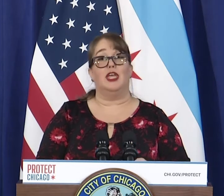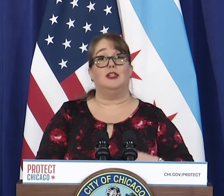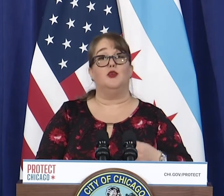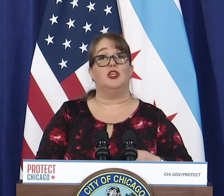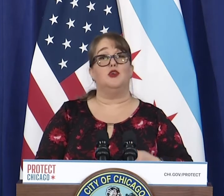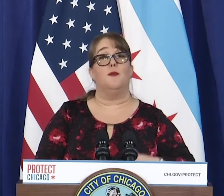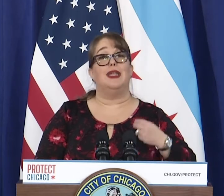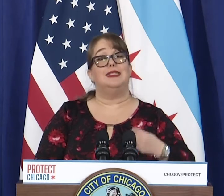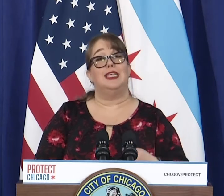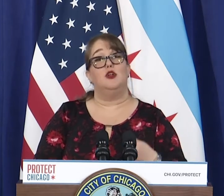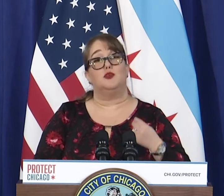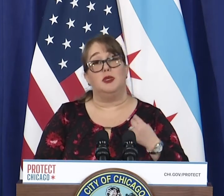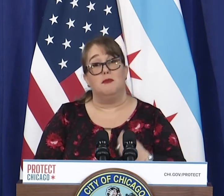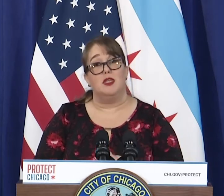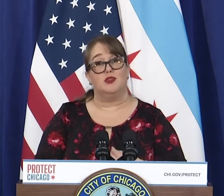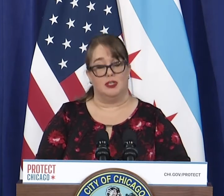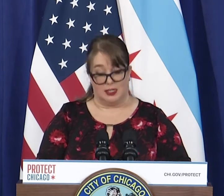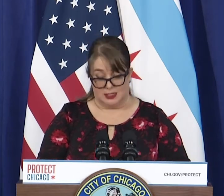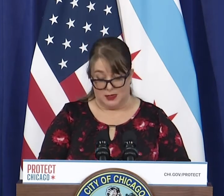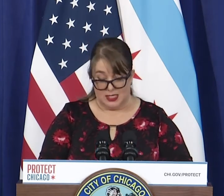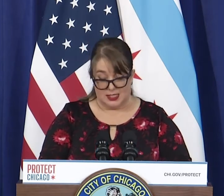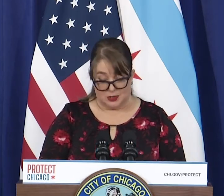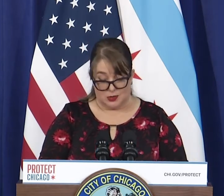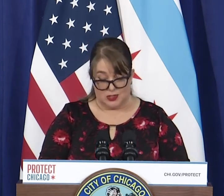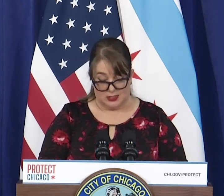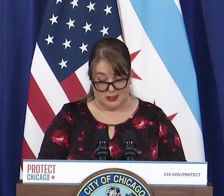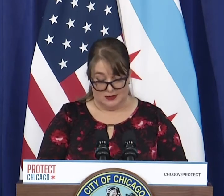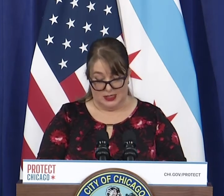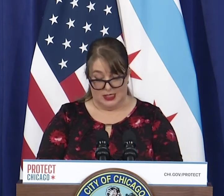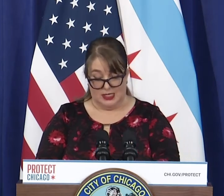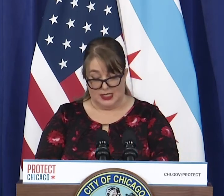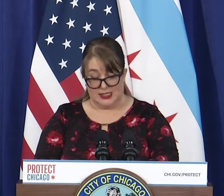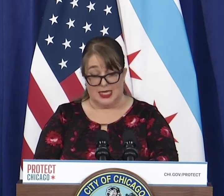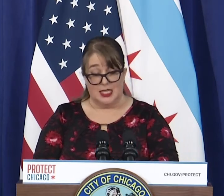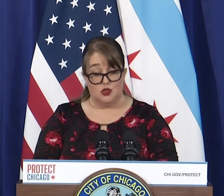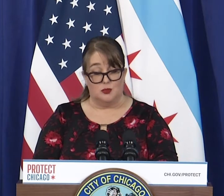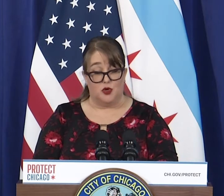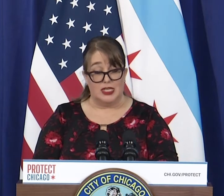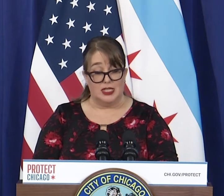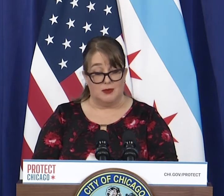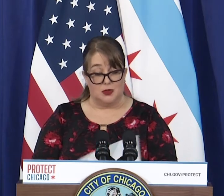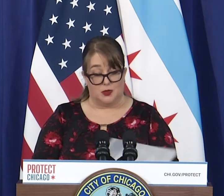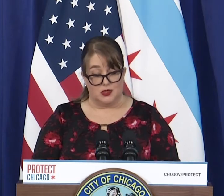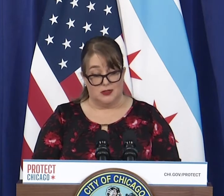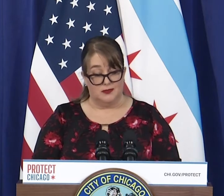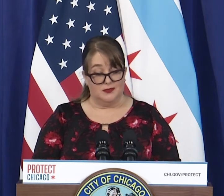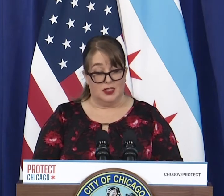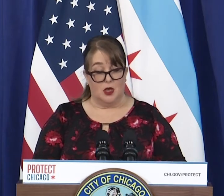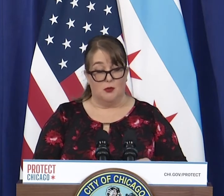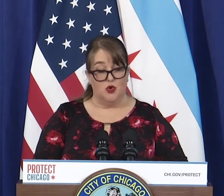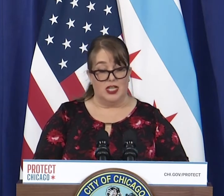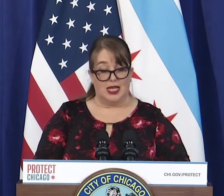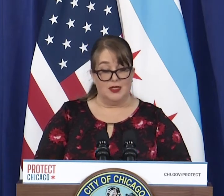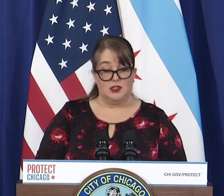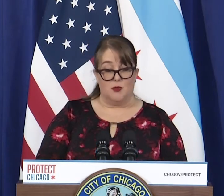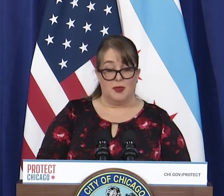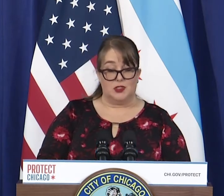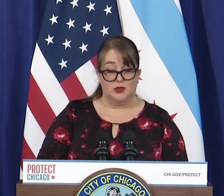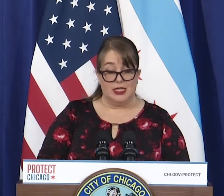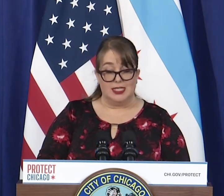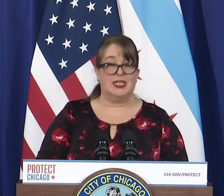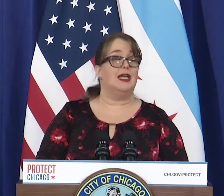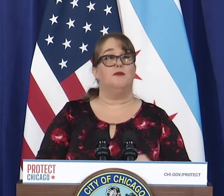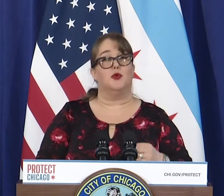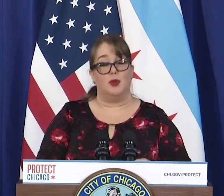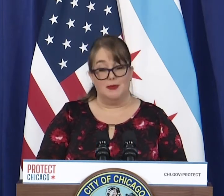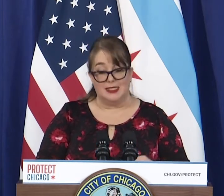o de alto riesgo van a ser los primeros en recibir esas dosis, seguidos por individuos vulnerables como